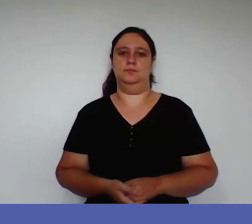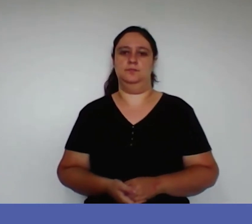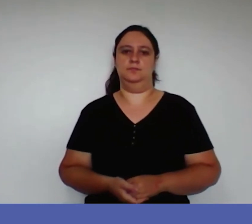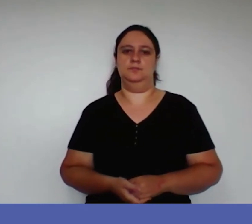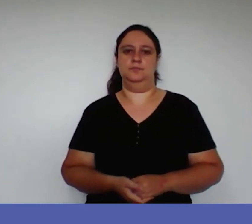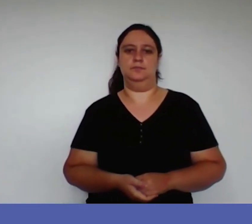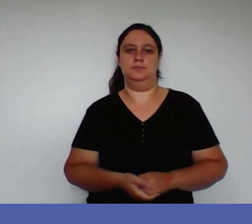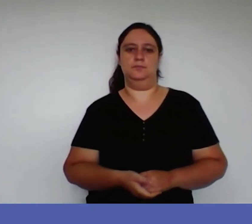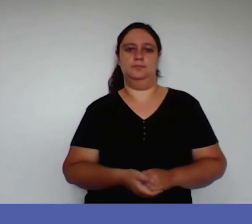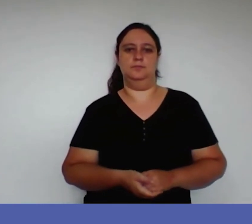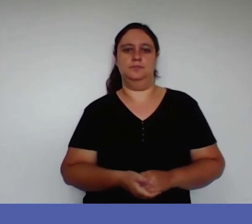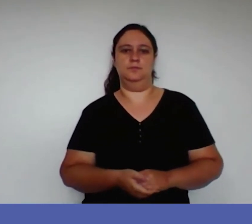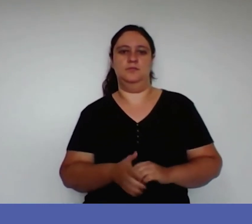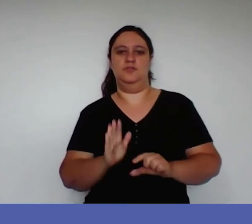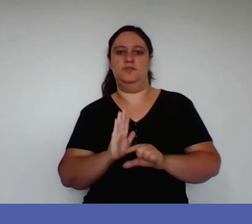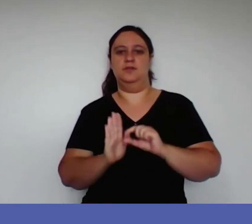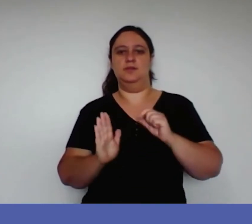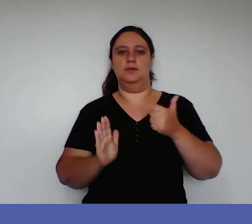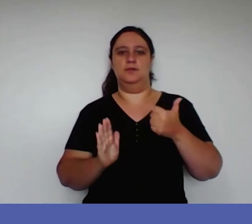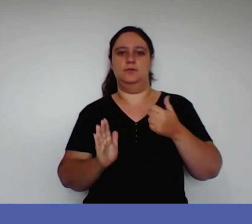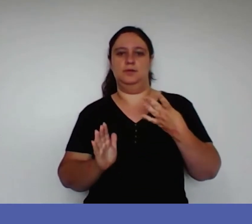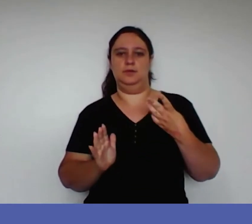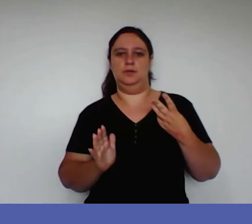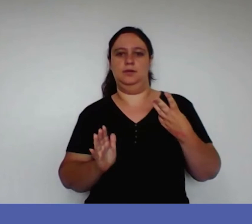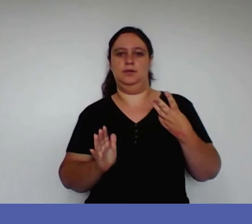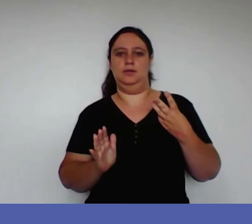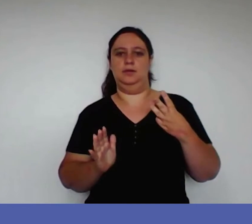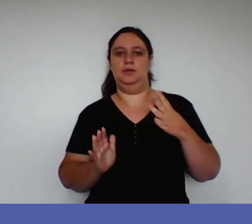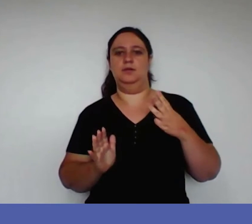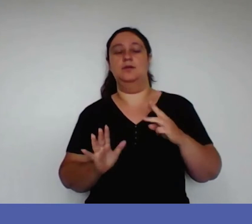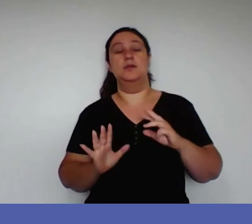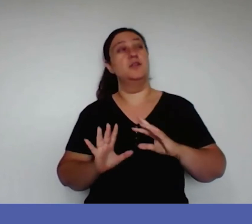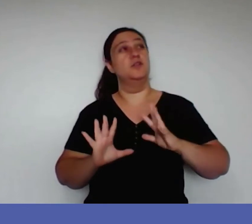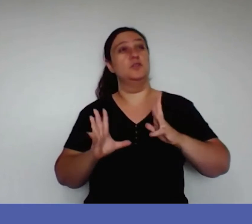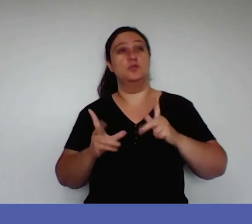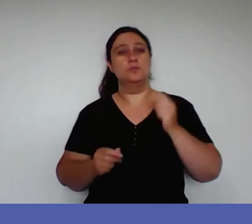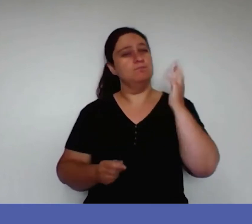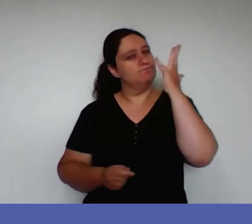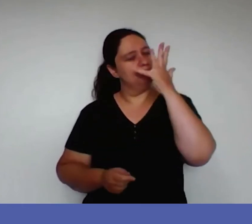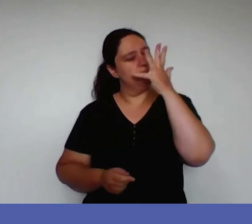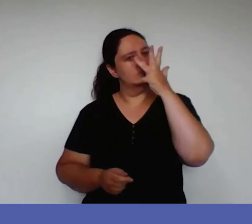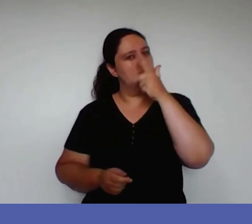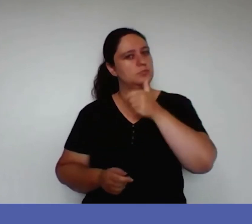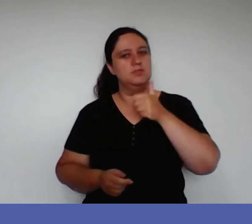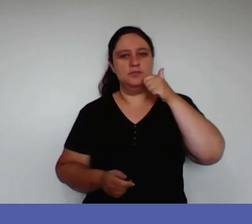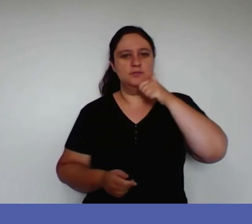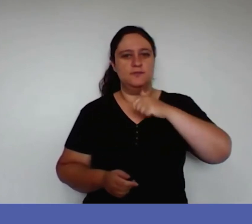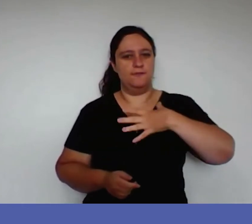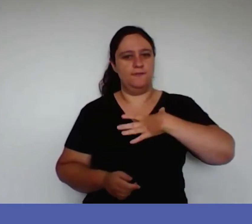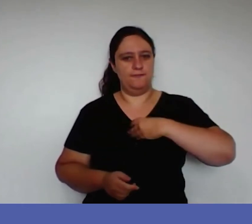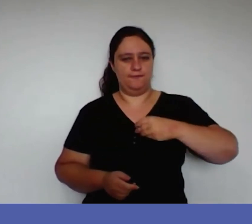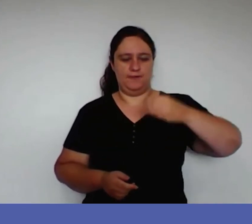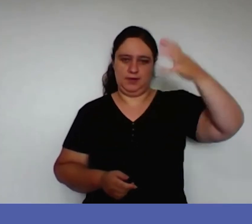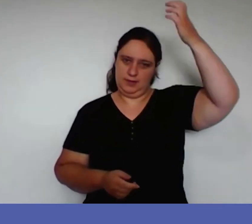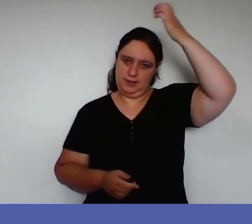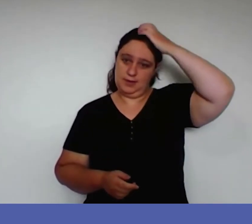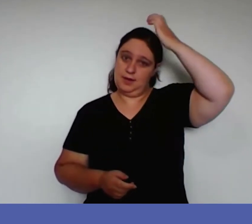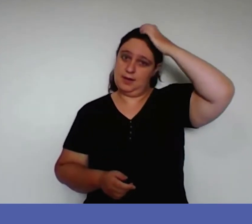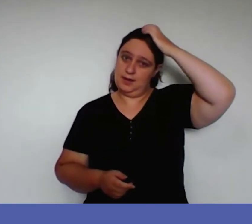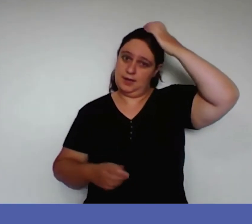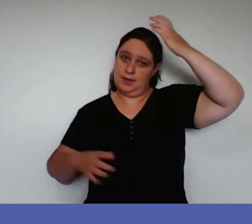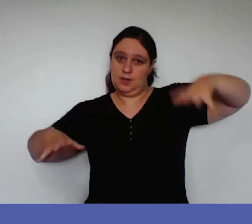versículo 13: toda a formosura e a filha do rei no interior do palácio, a